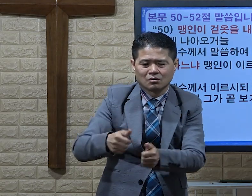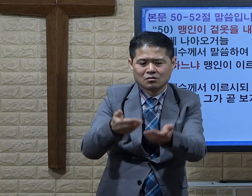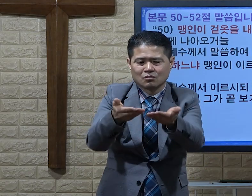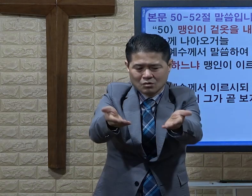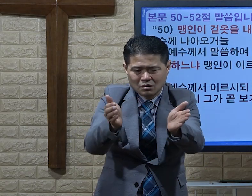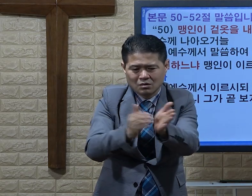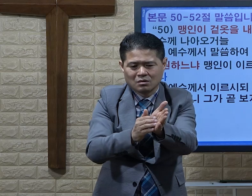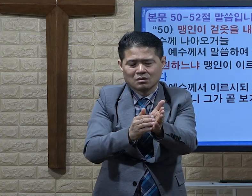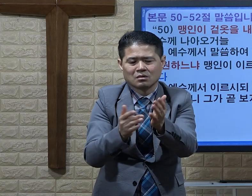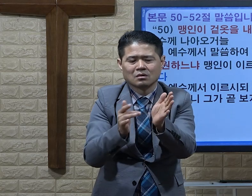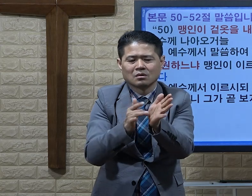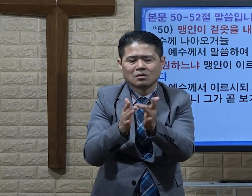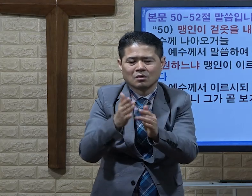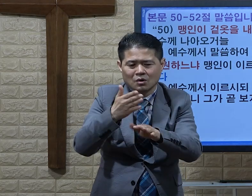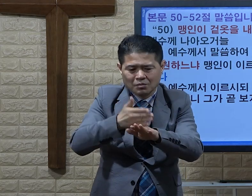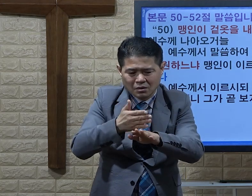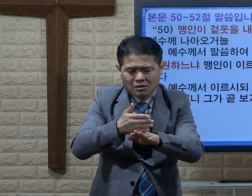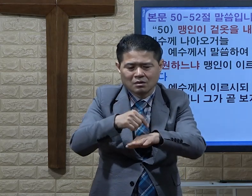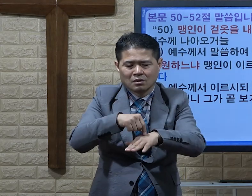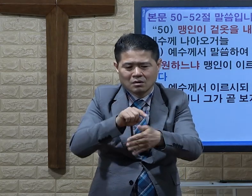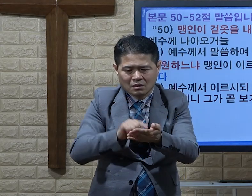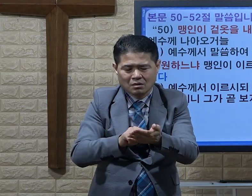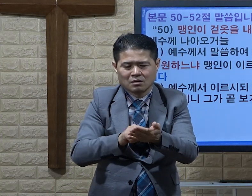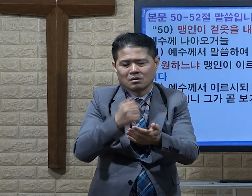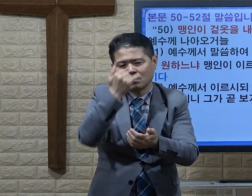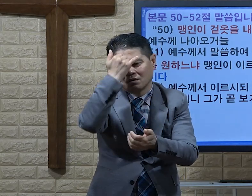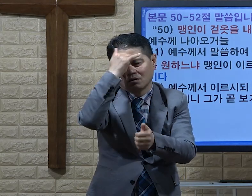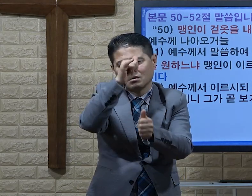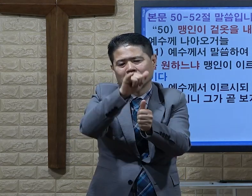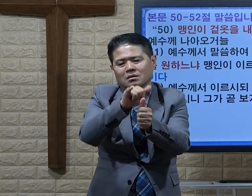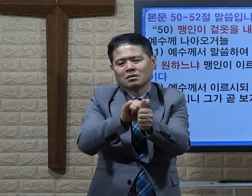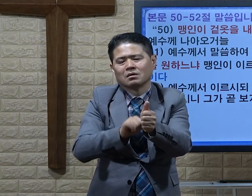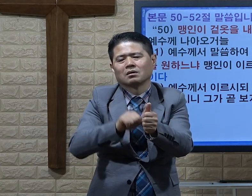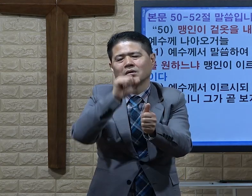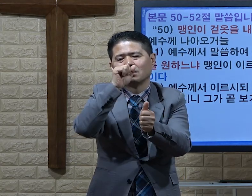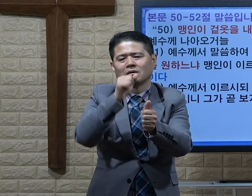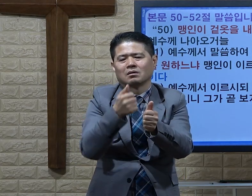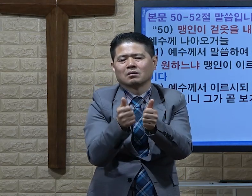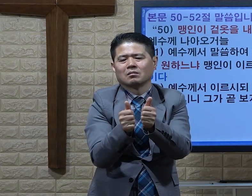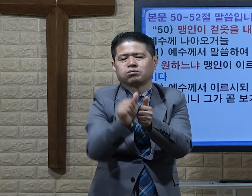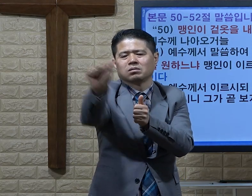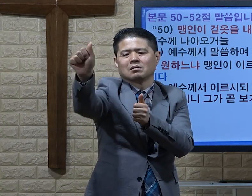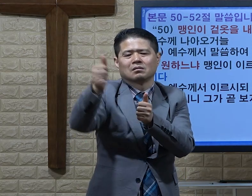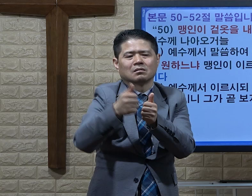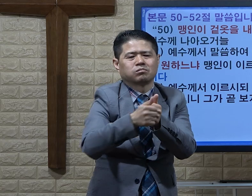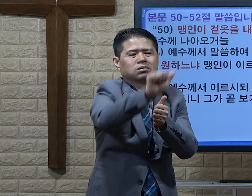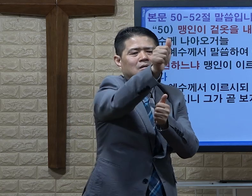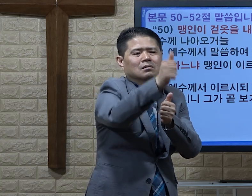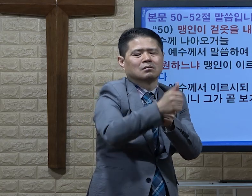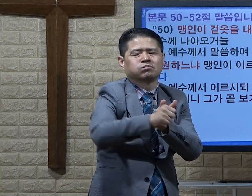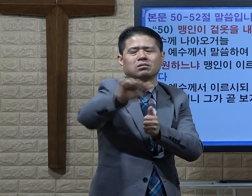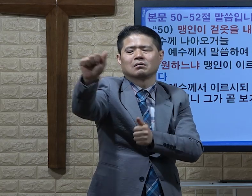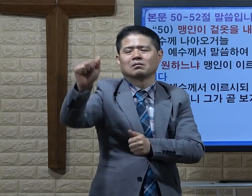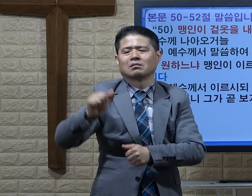모든 것을 다 베풀었는데 예수님을 감사하고 충성하는 마음이 있었는데 갑자기 떠나가 버리는